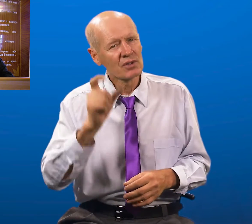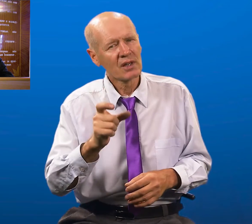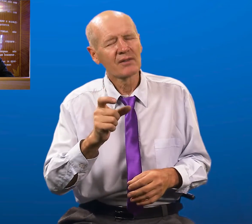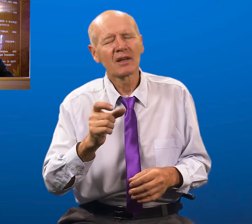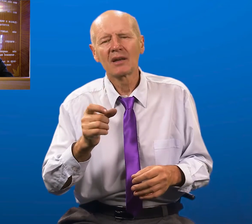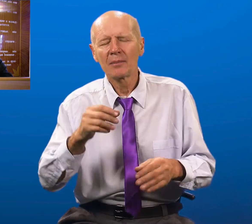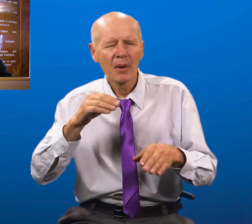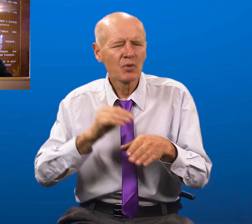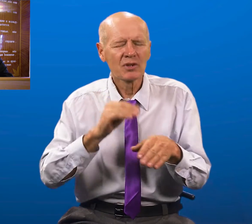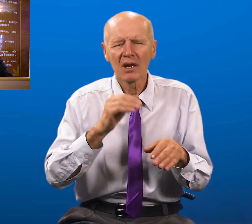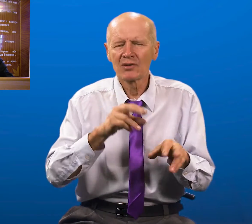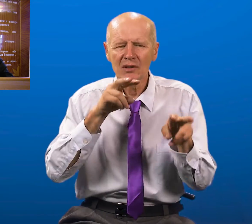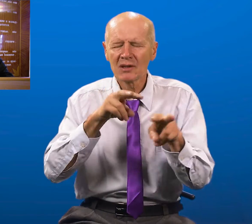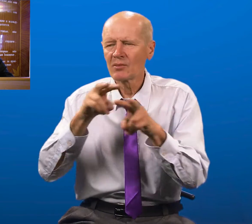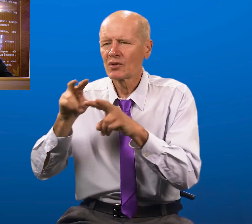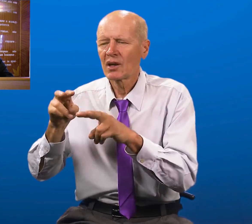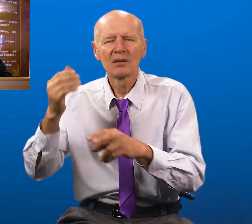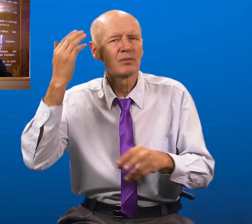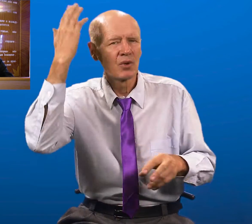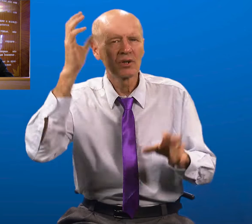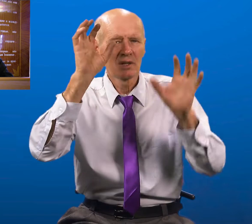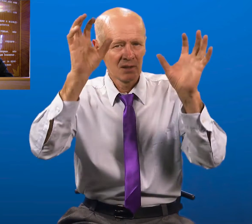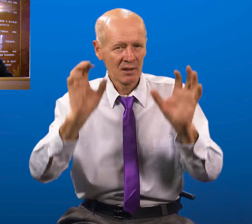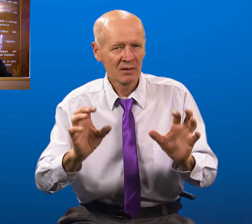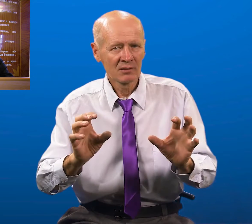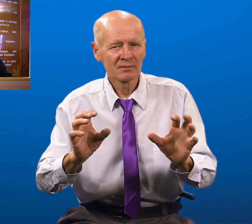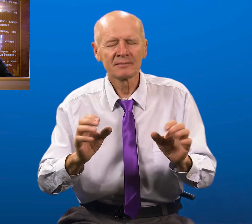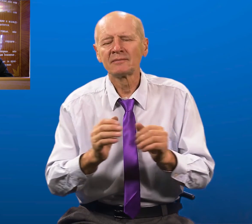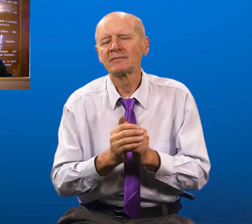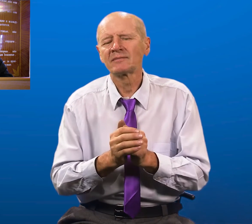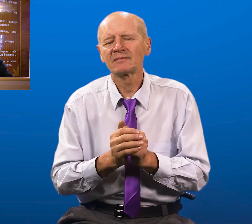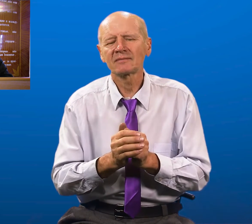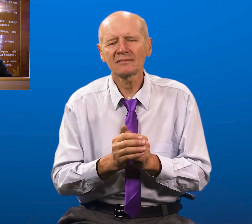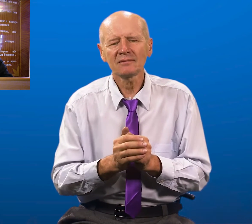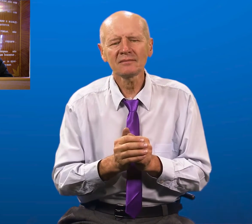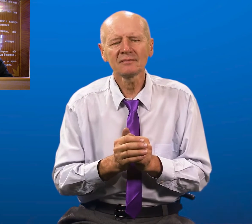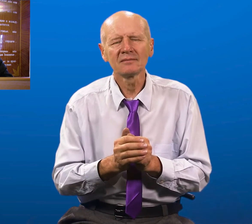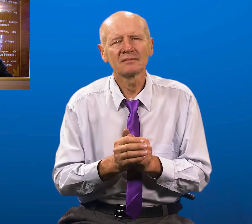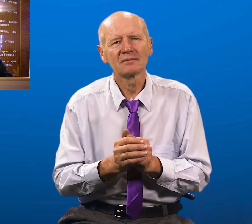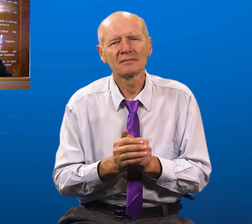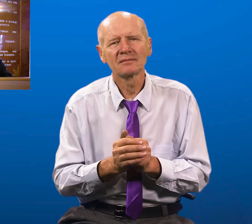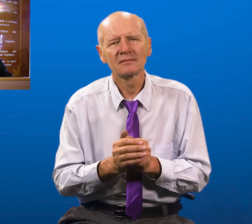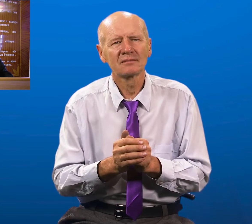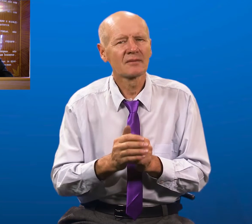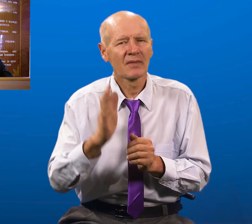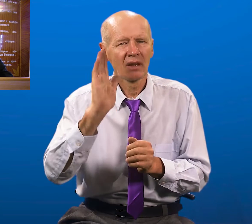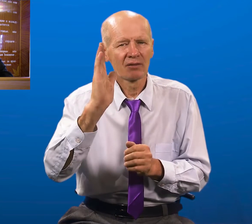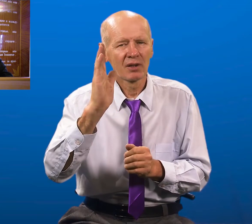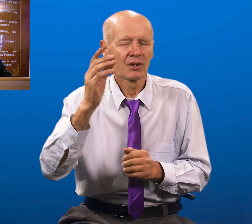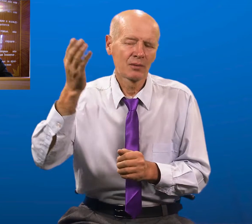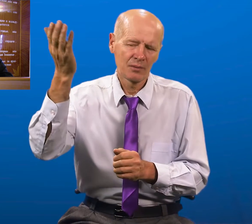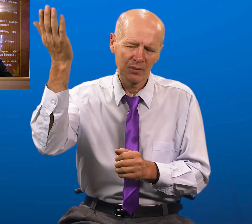побуждающего его соблюдать Божий закон в рамках взаимоотношений веры. Некогда в